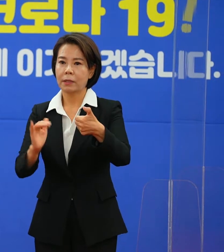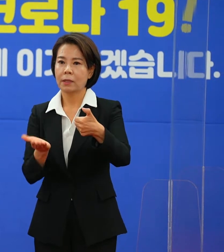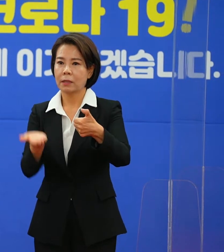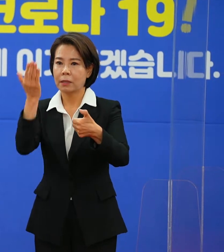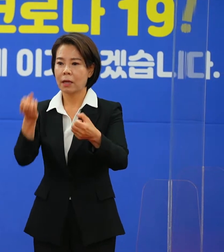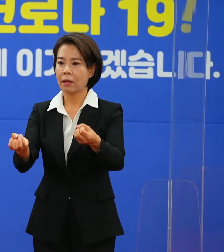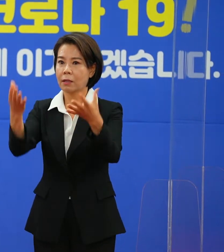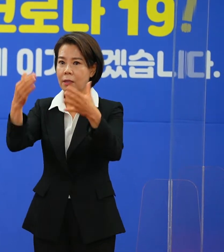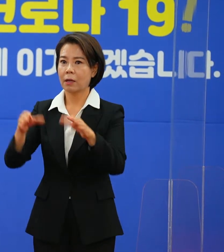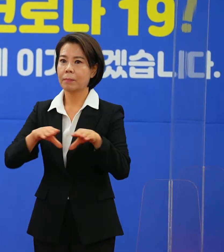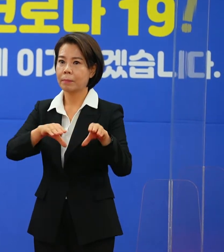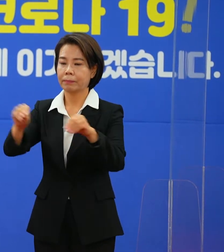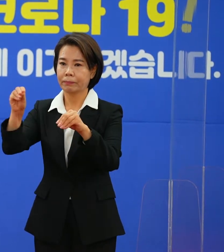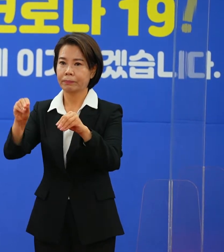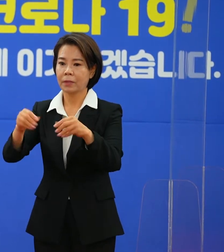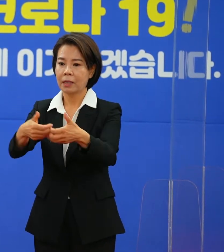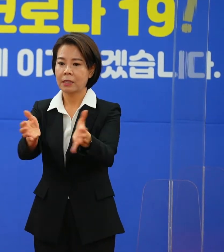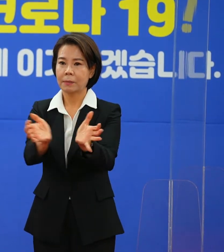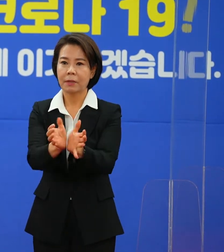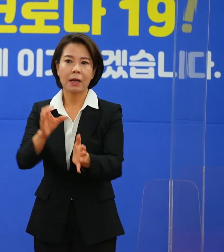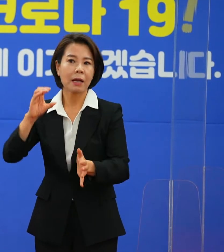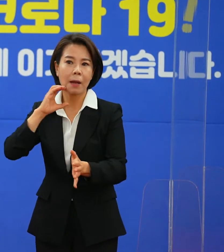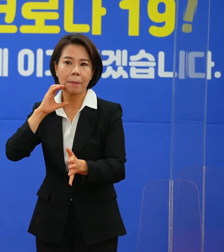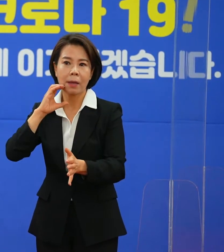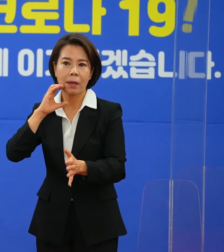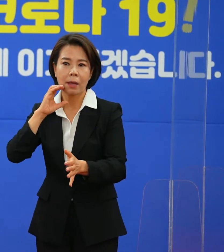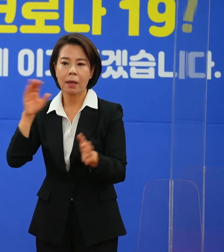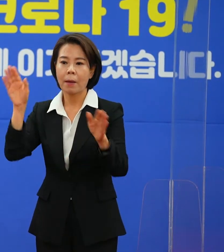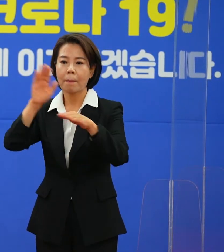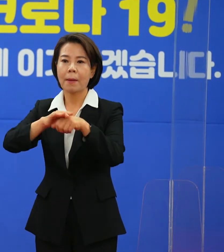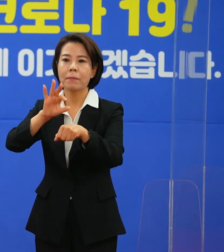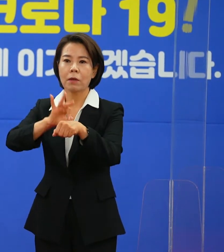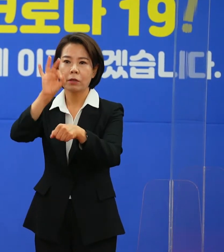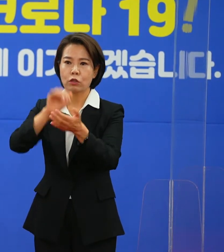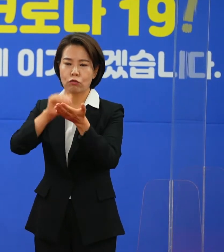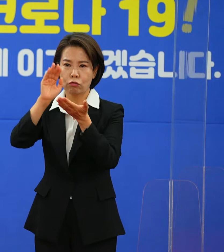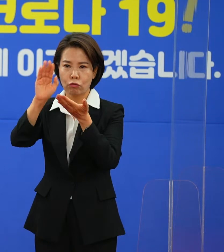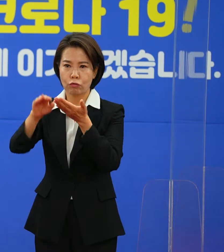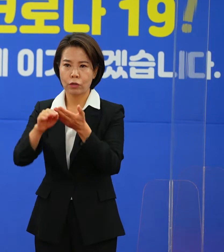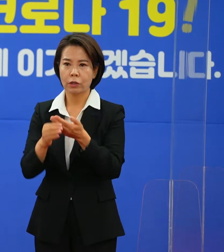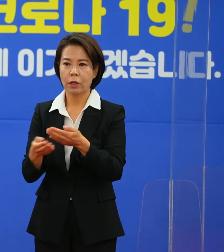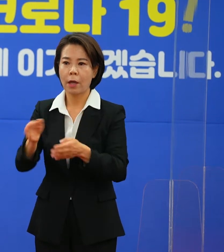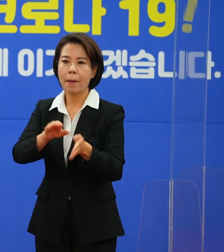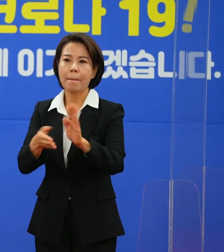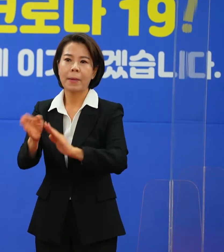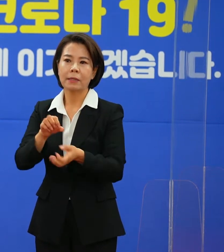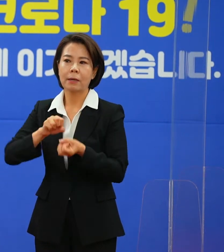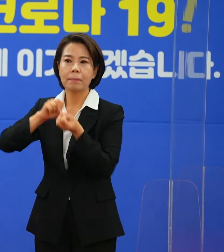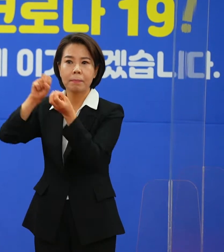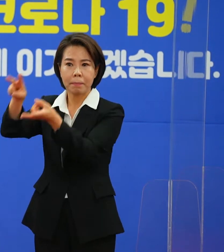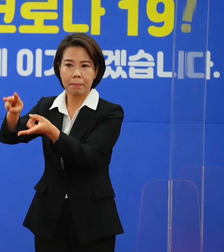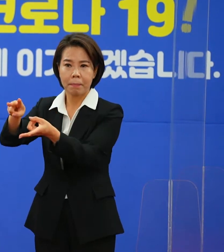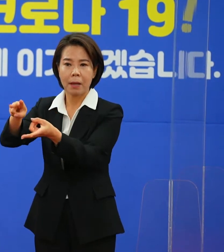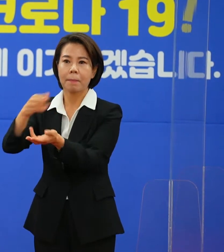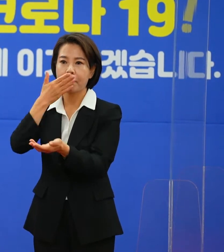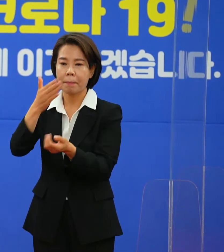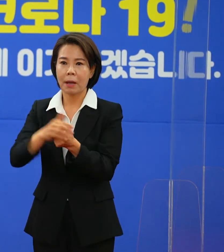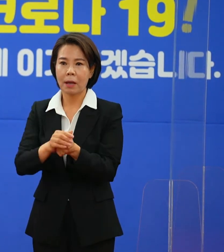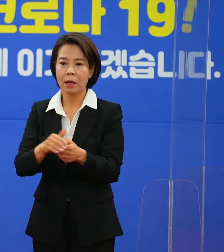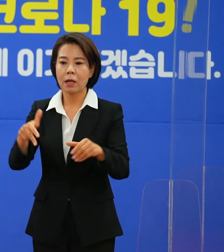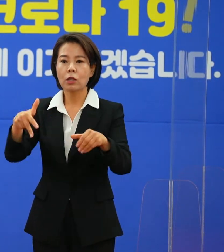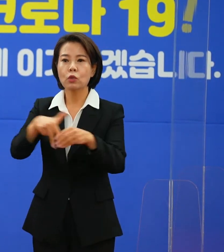행사가 금지되고 식당, 카페는 밤 10시 이후 포장 배달만 가능하며